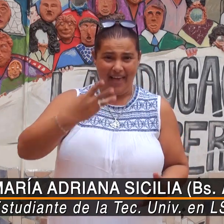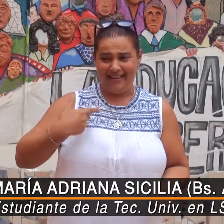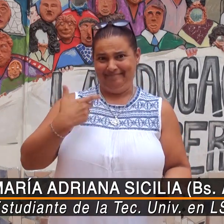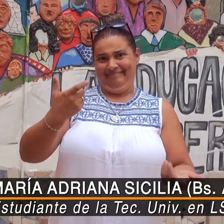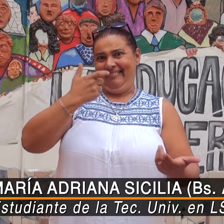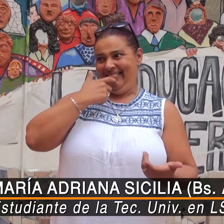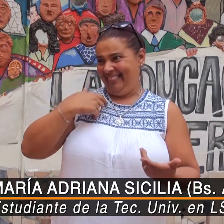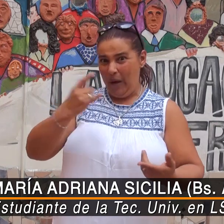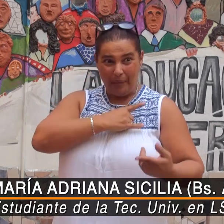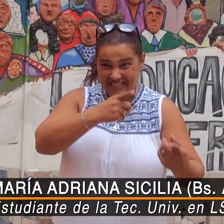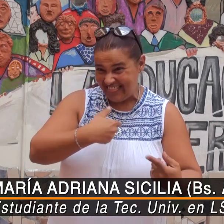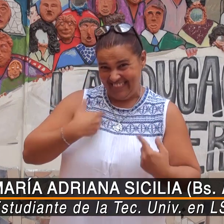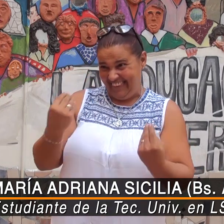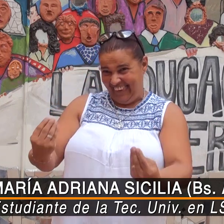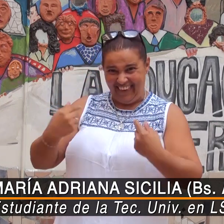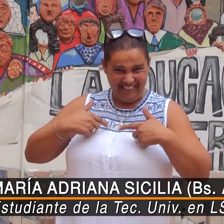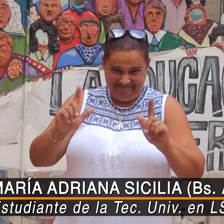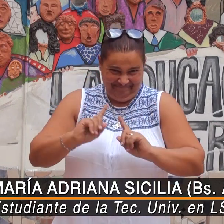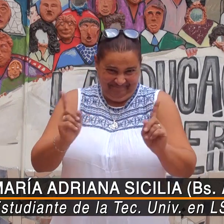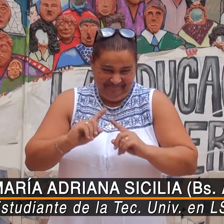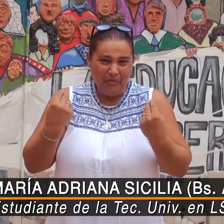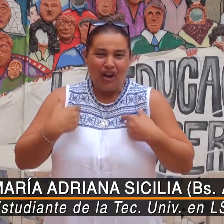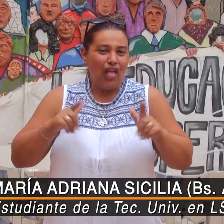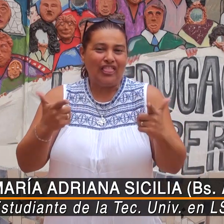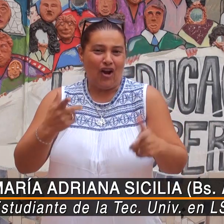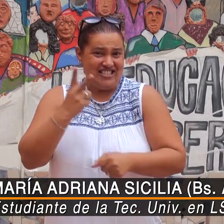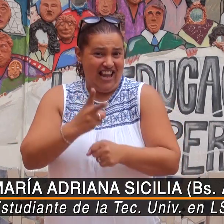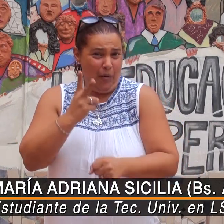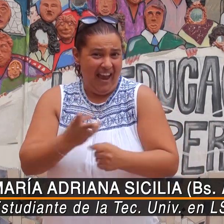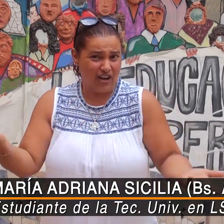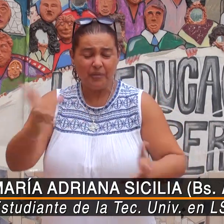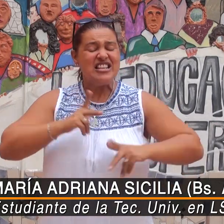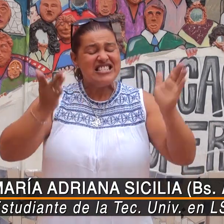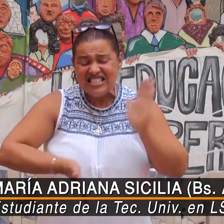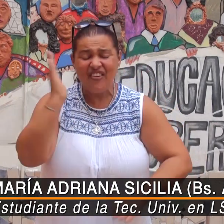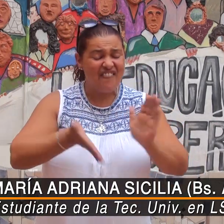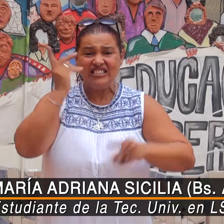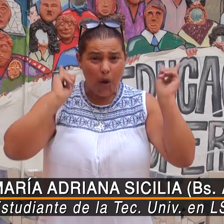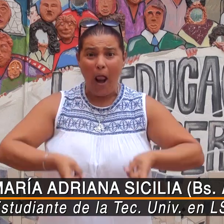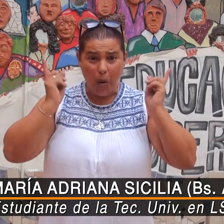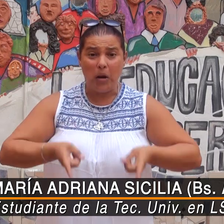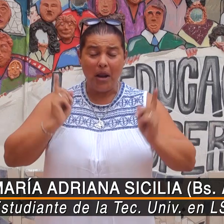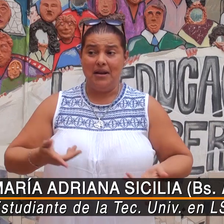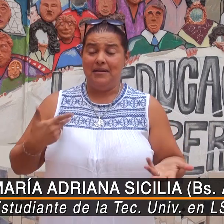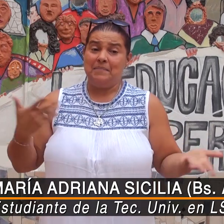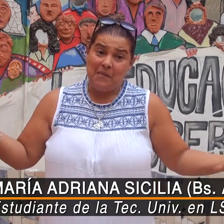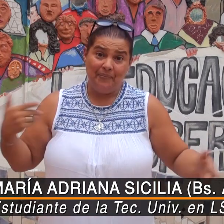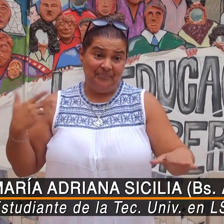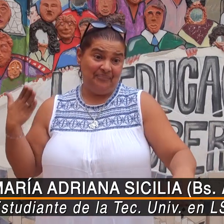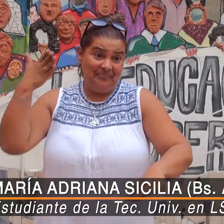Yo me reía, yo a la universidad, ¿qué? No, porque no tengo el secundario, y me insistía, sí, anda igual. Bueno, ingresé y acá